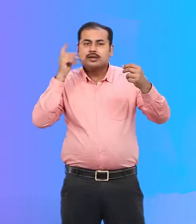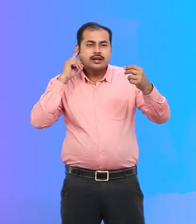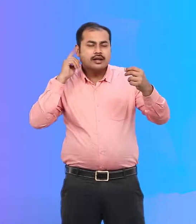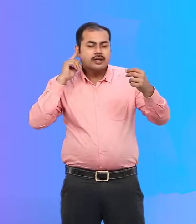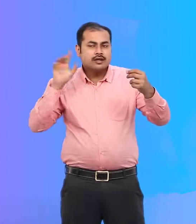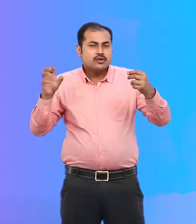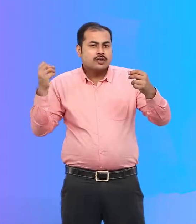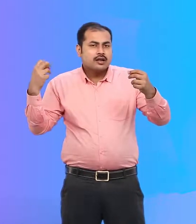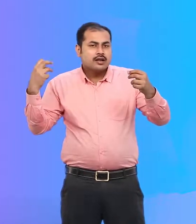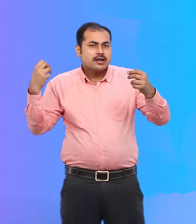झाल